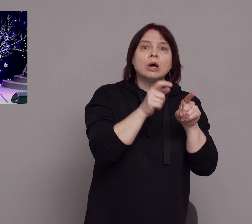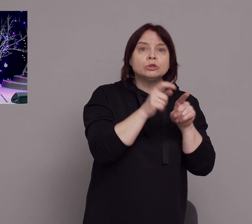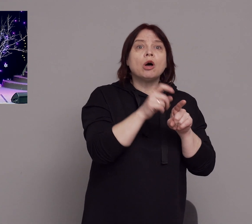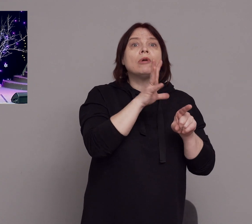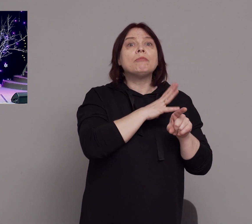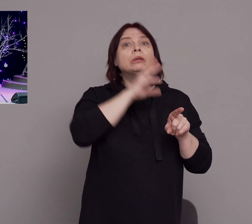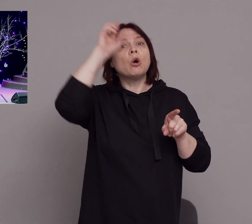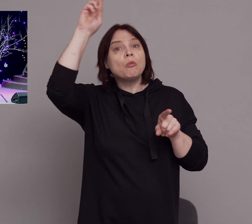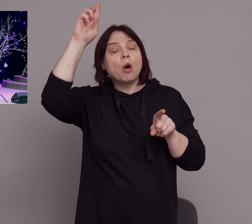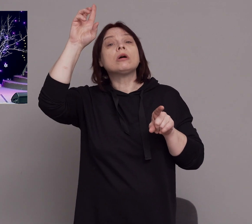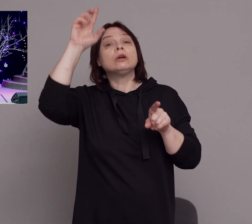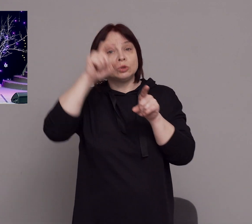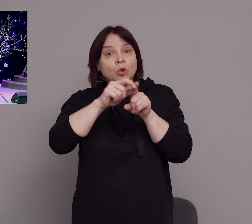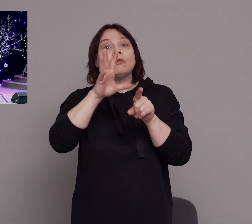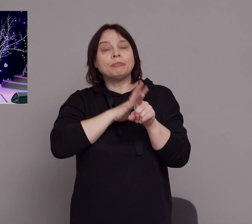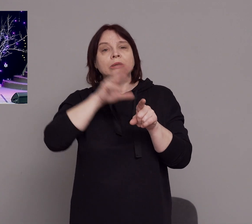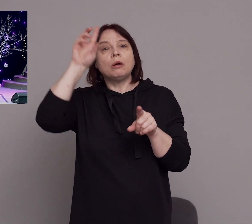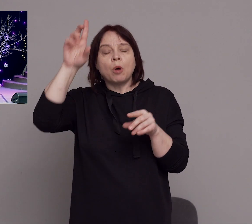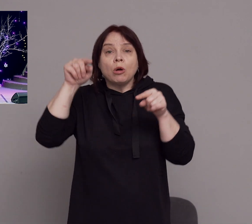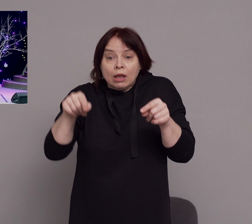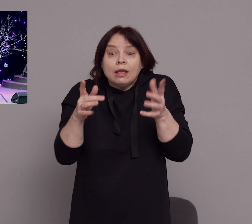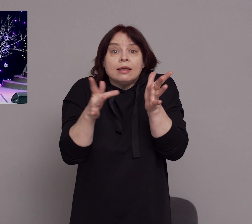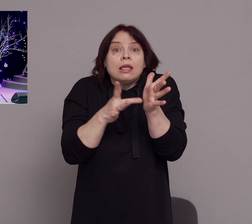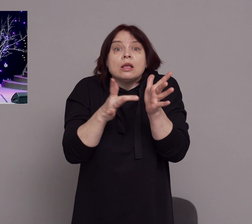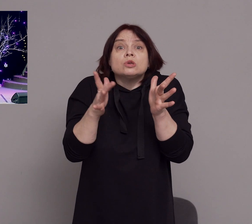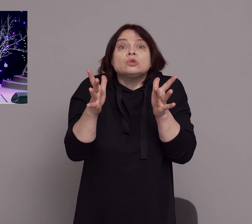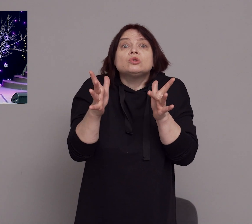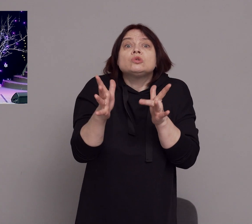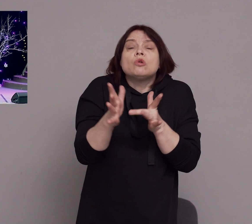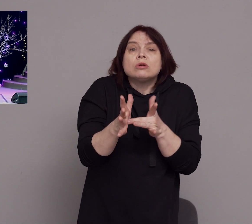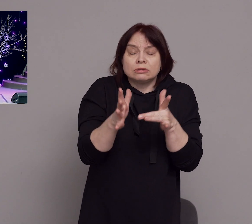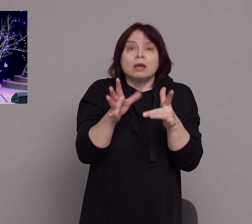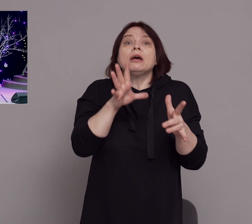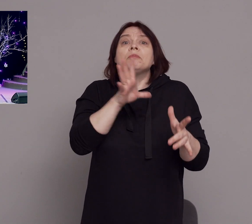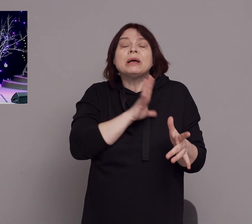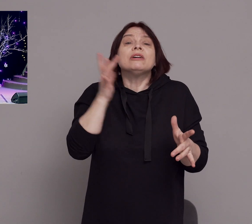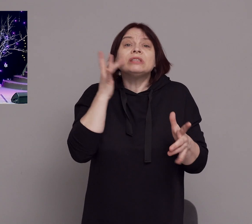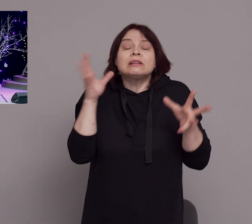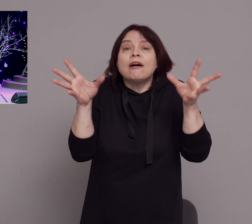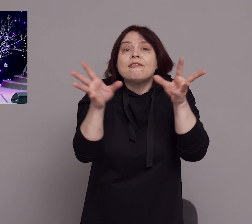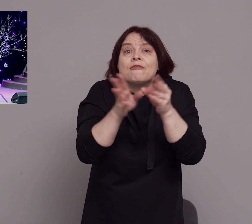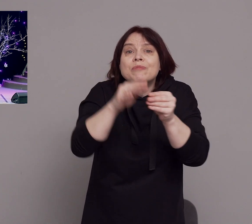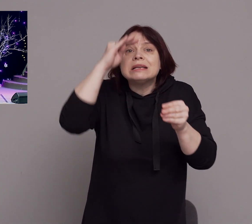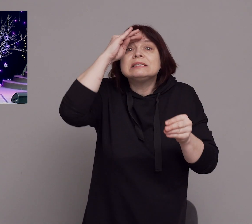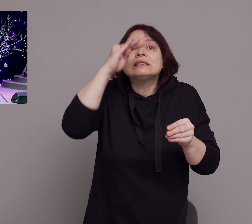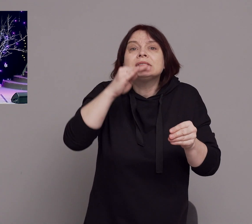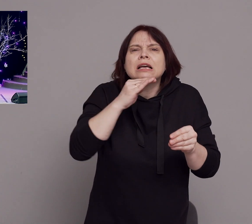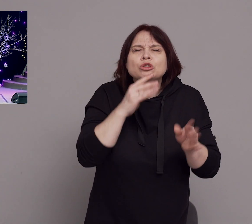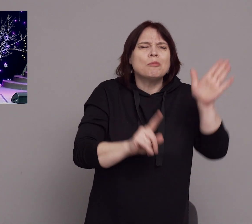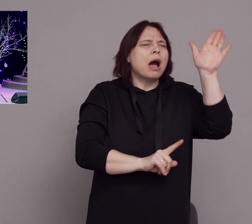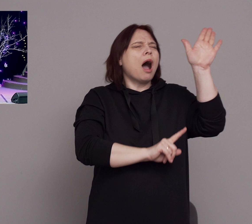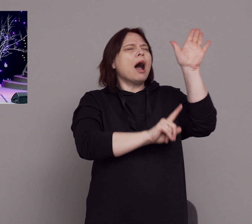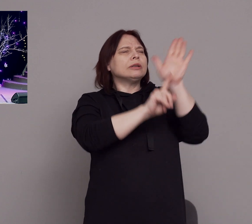Он сейчас остается Богом. Но мы видим, что Он, будучи по сути Богом, и давайте пойдем дальше, не